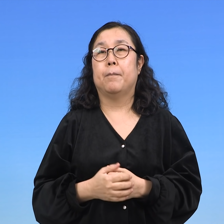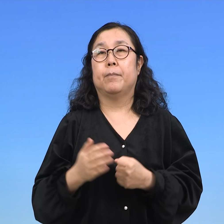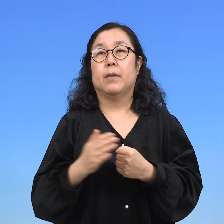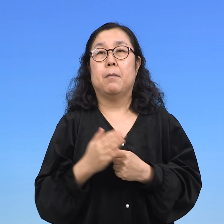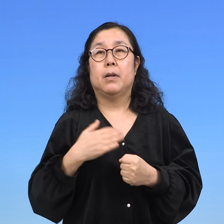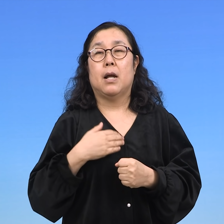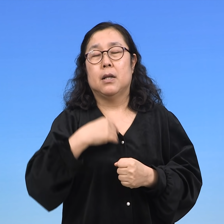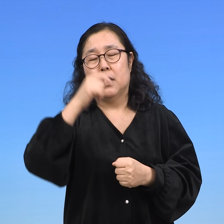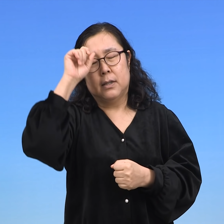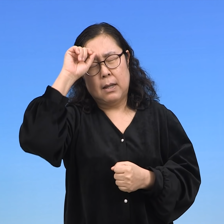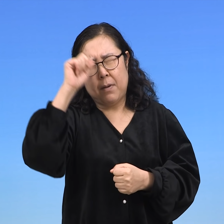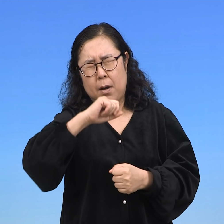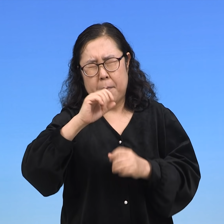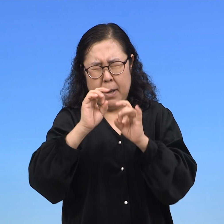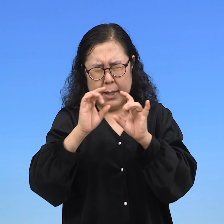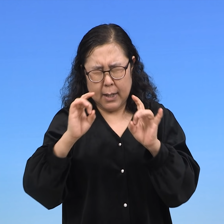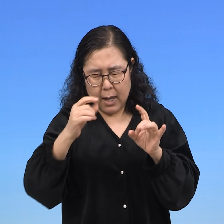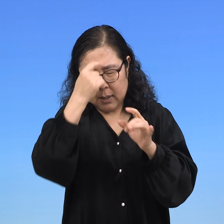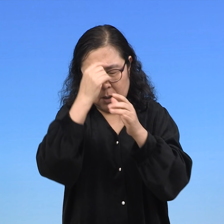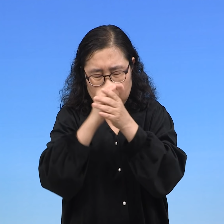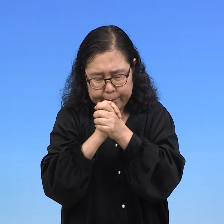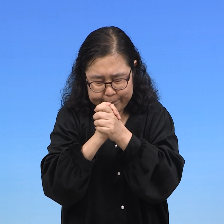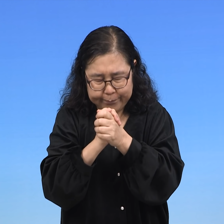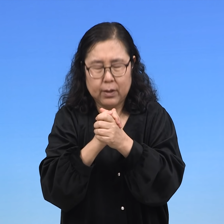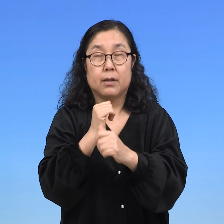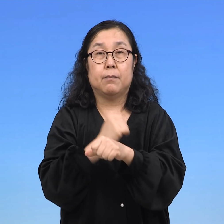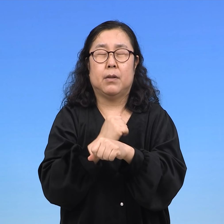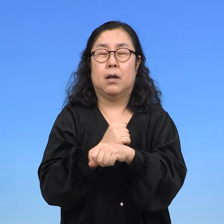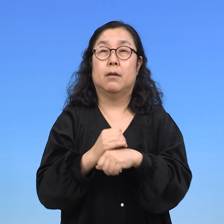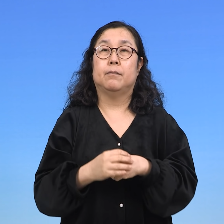그러니까 새벽에 매달릴 수밖에 없는 거죠.